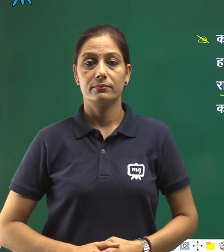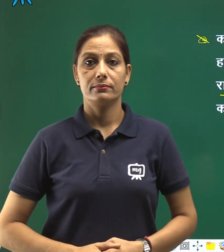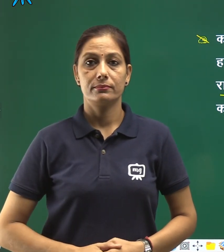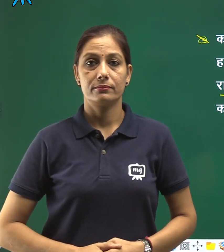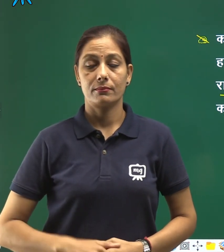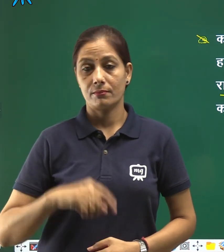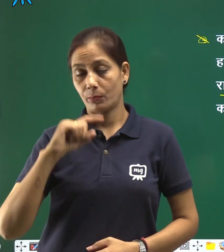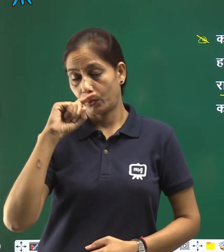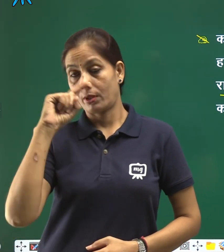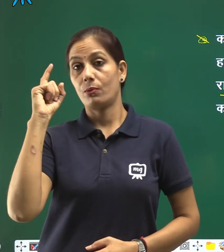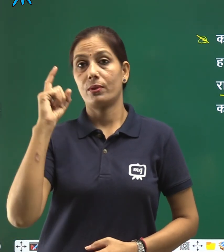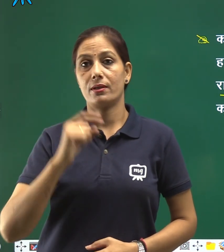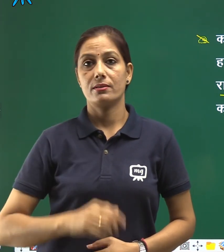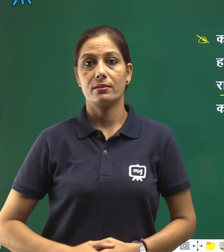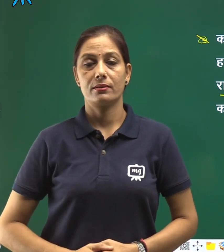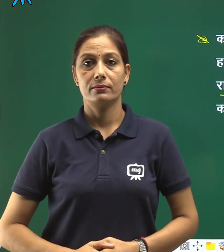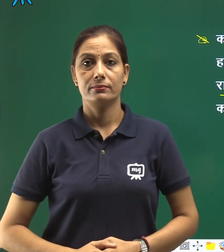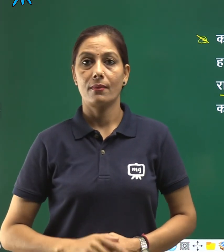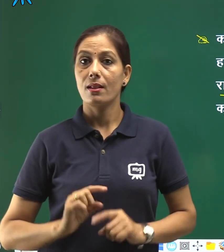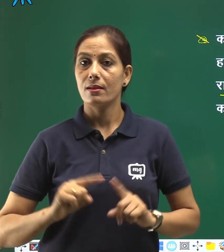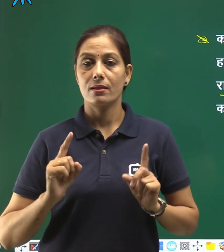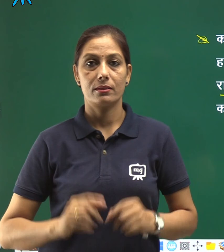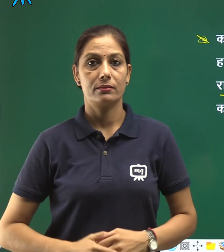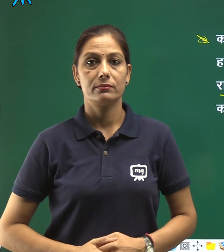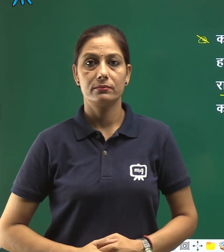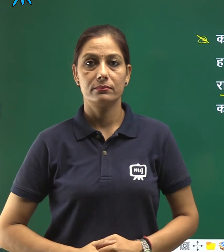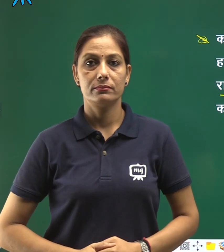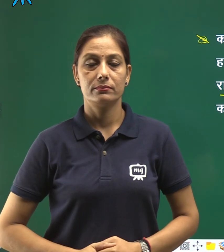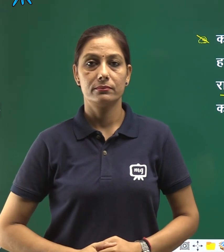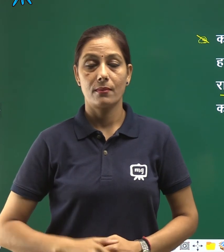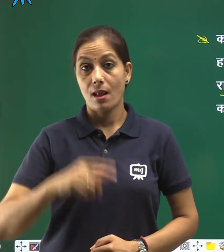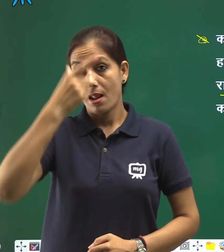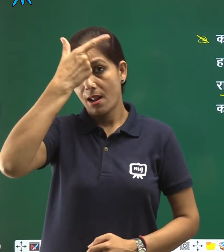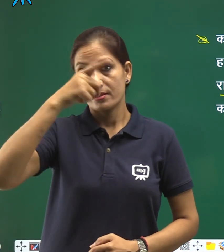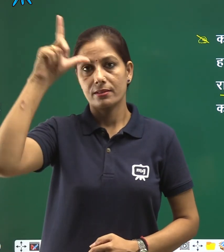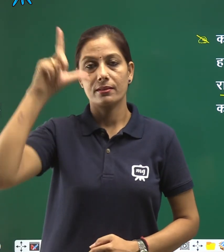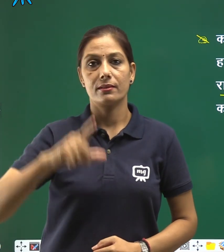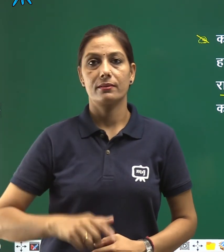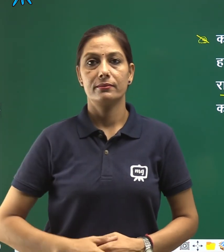गर्व करना चाहिए तथा राष्ट्र की